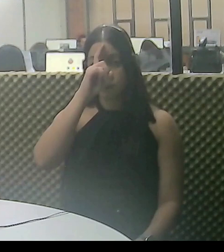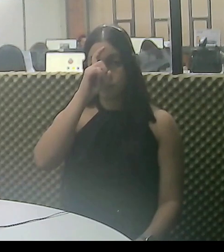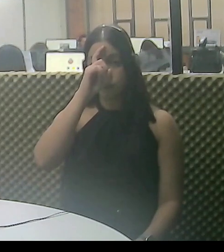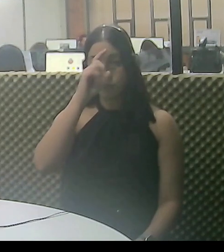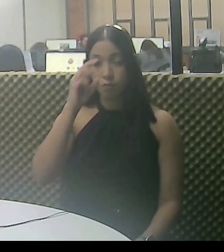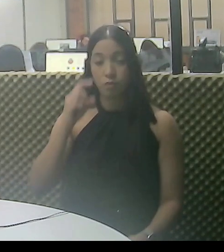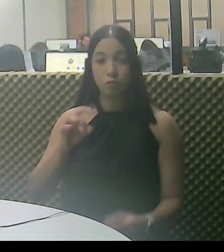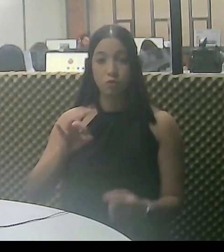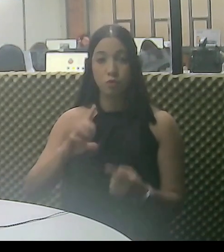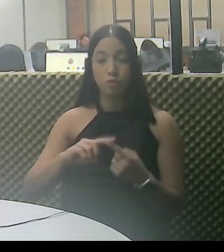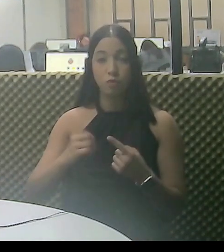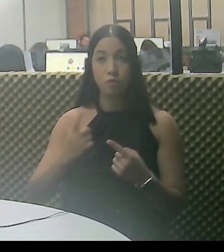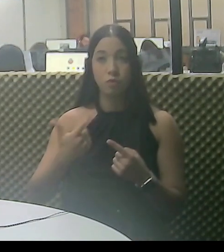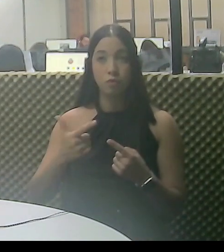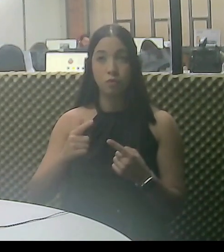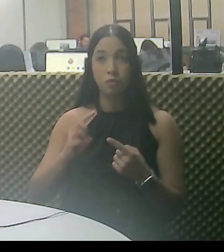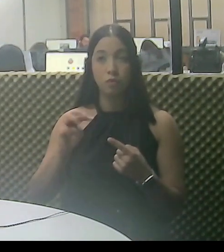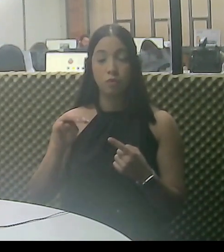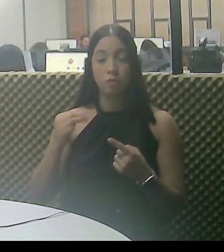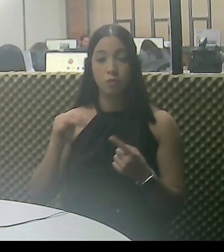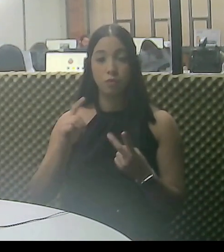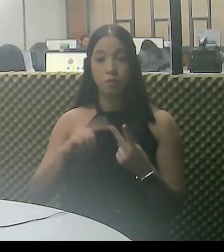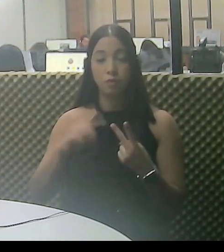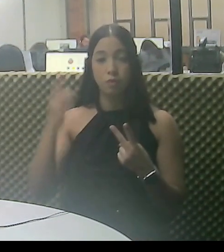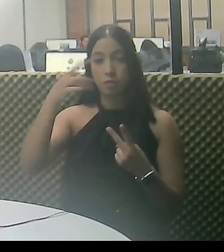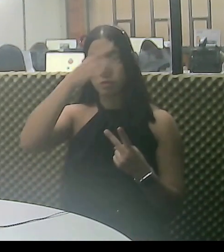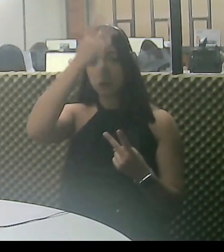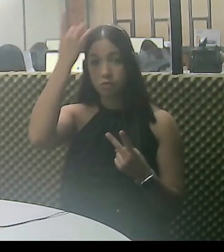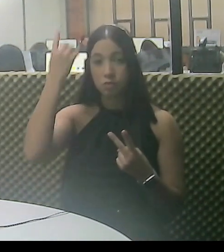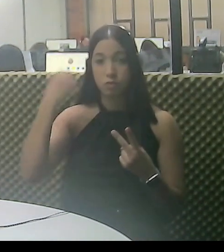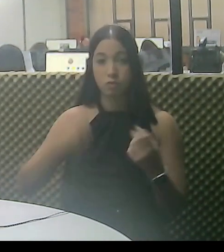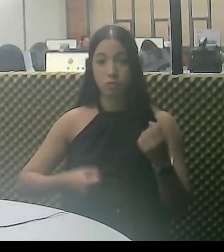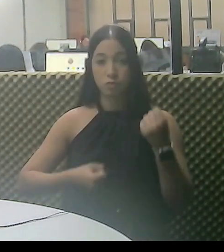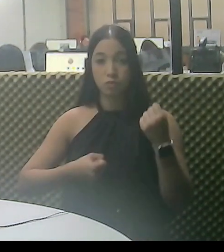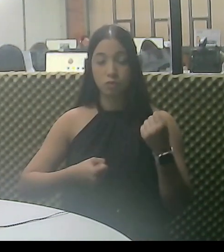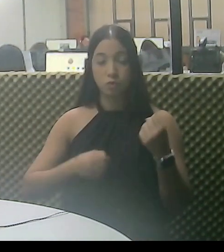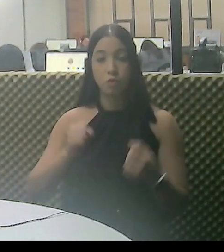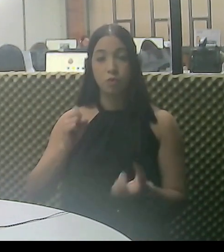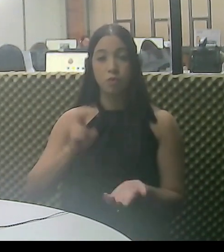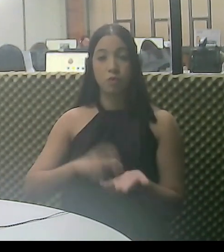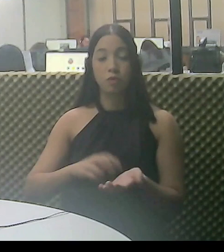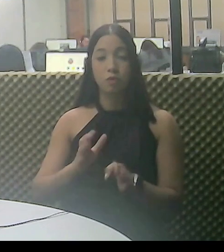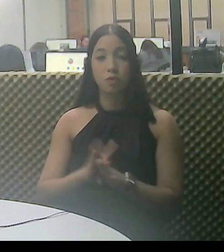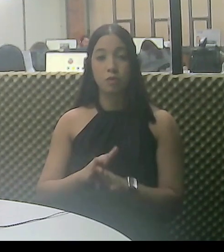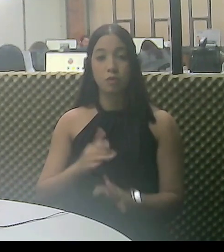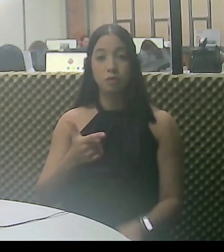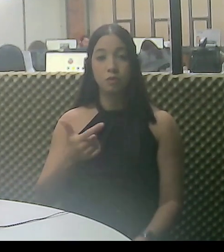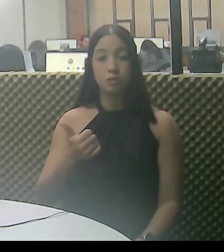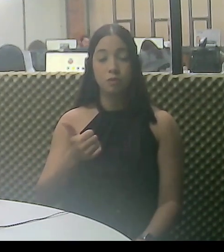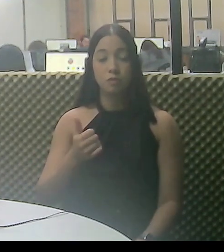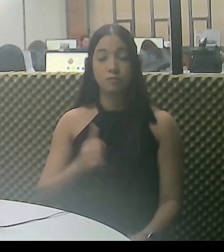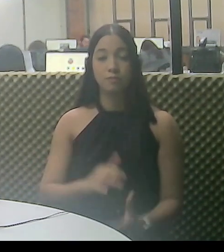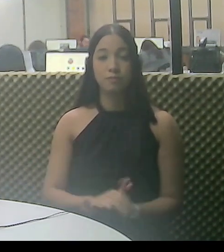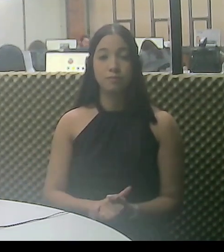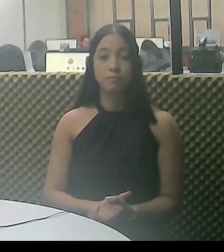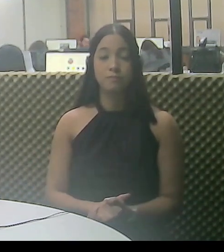do Morumbi e São Jorge, o horário de atendimento é das 8 da manhã às 21